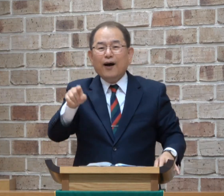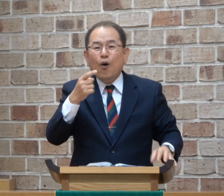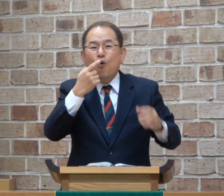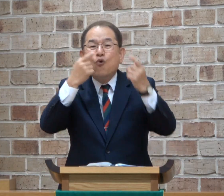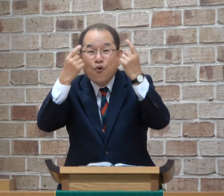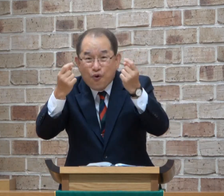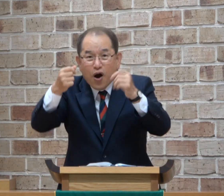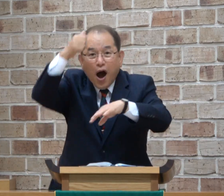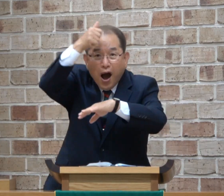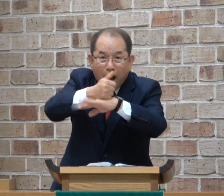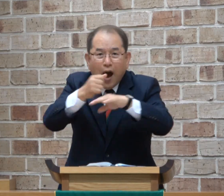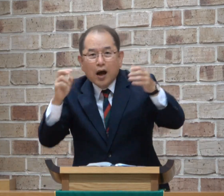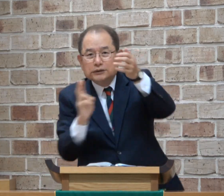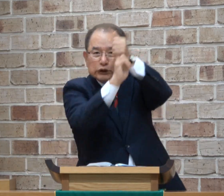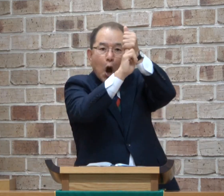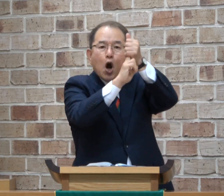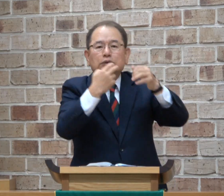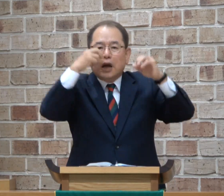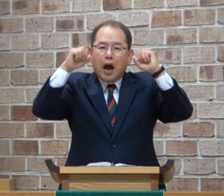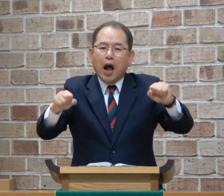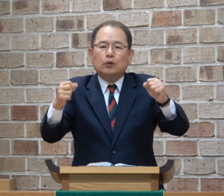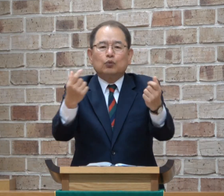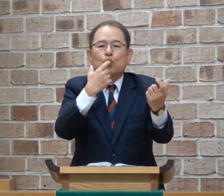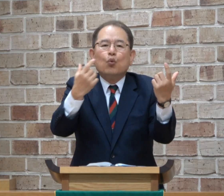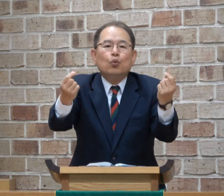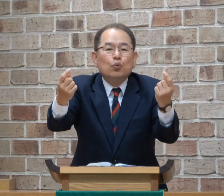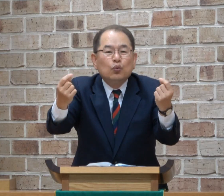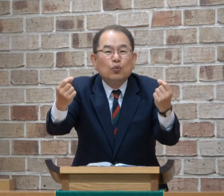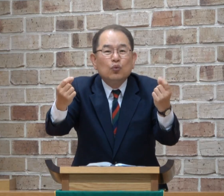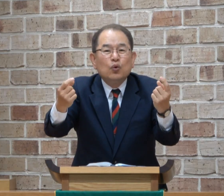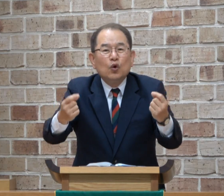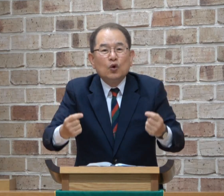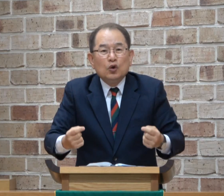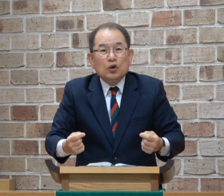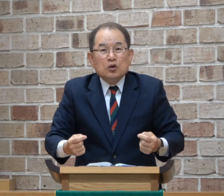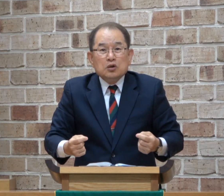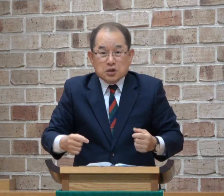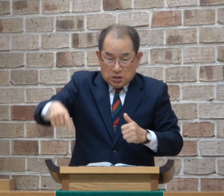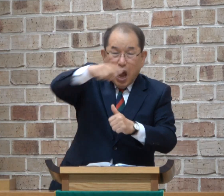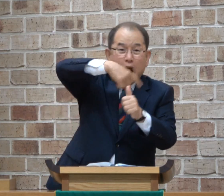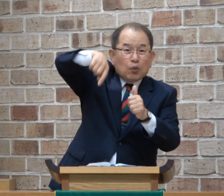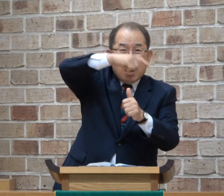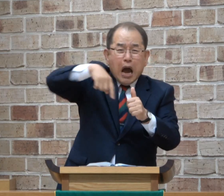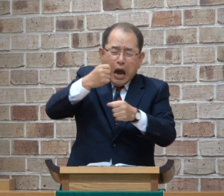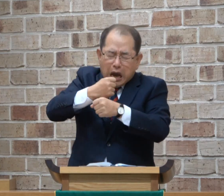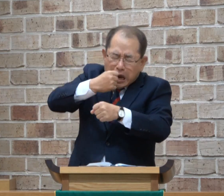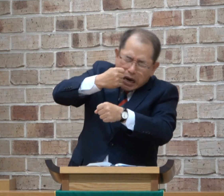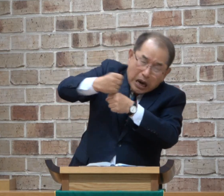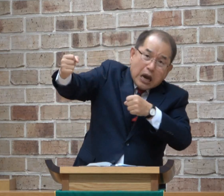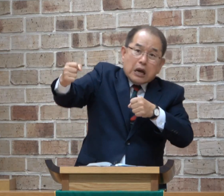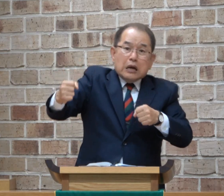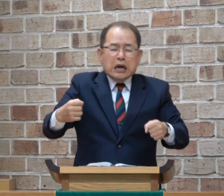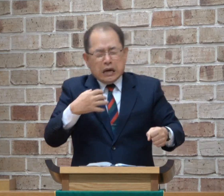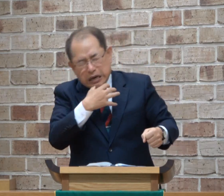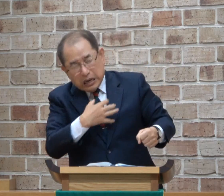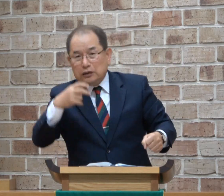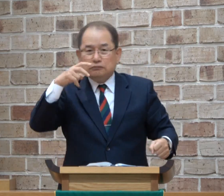정말로 그 풀무불에서 살아남았습니다. 그들은 아주 정말 당황스러운 상황이었지만 그들의 믿음은